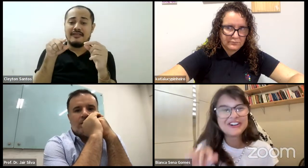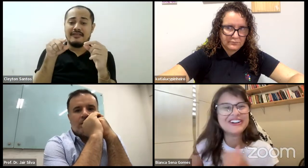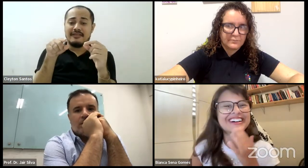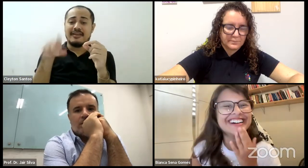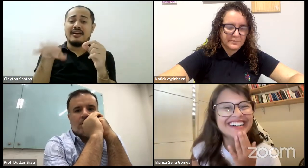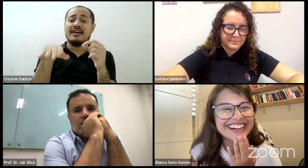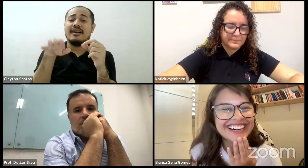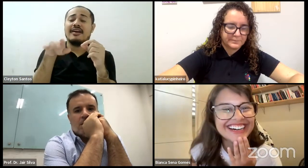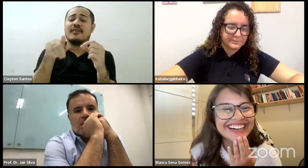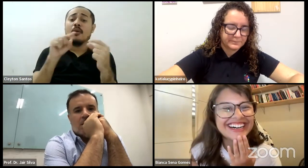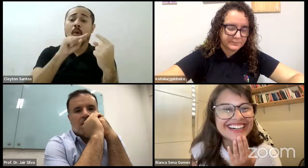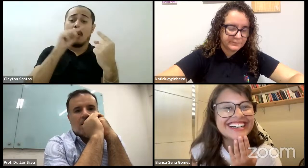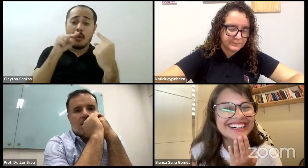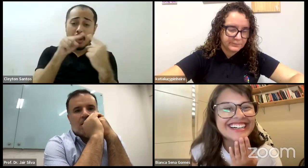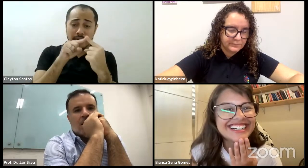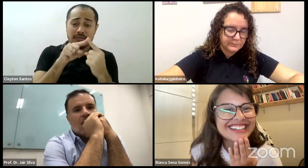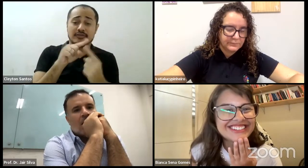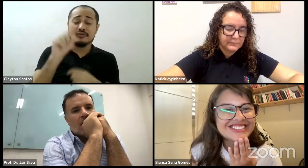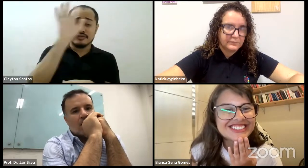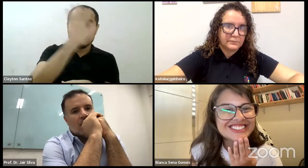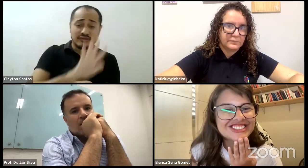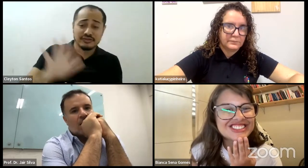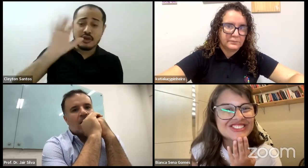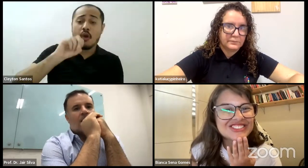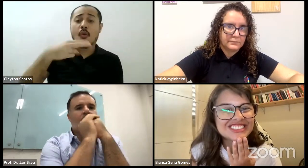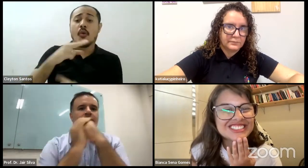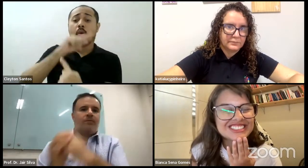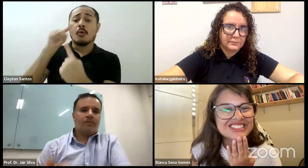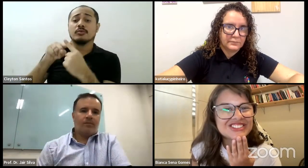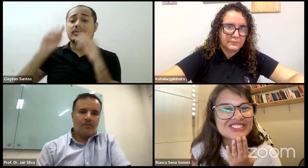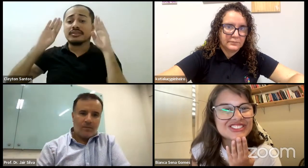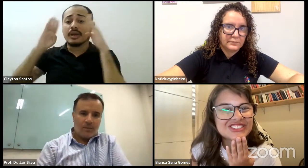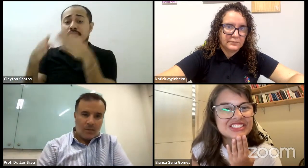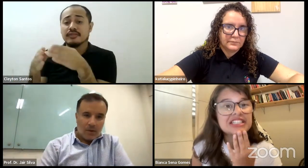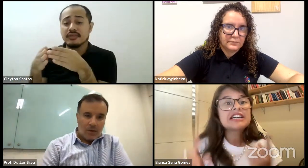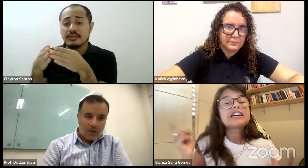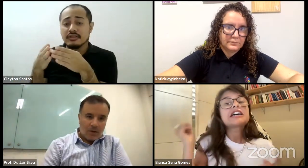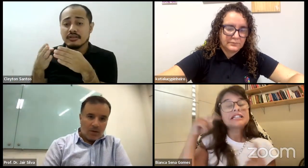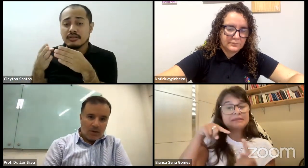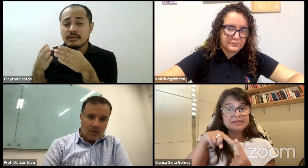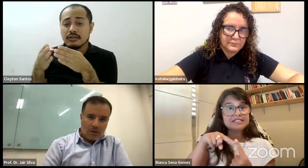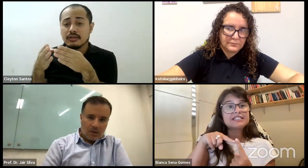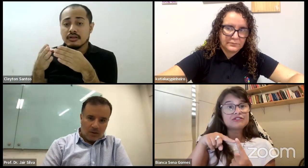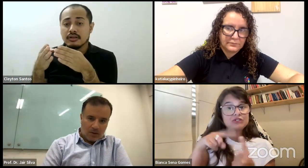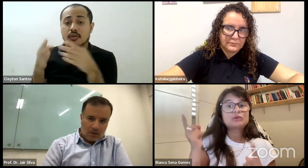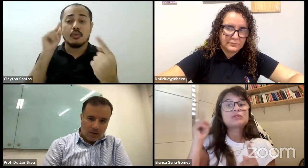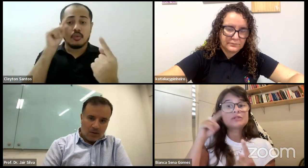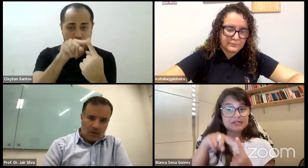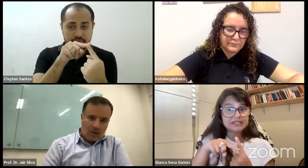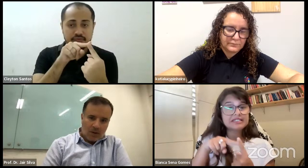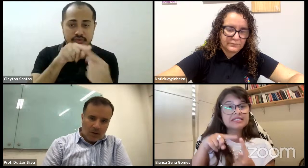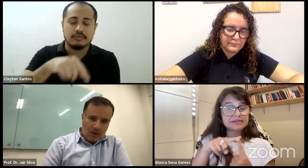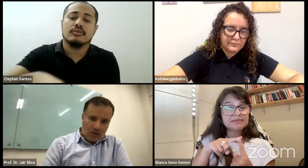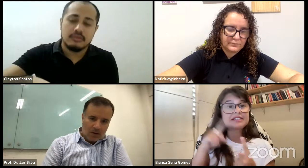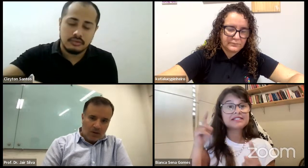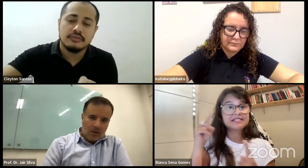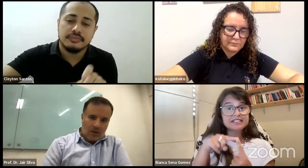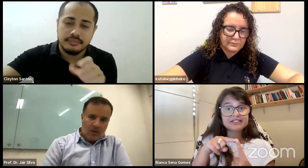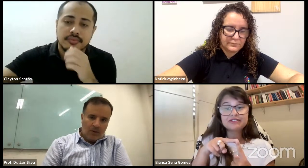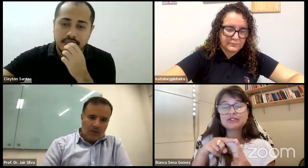Então, tem algumas correções também que eu coloquei, né? Algumas mudanças. No objetivo geral, no objetivo específico.